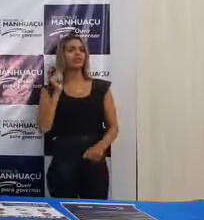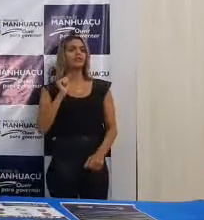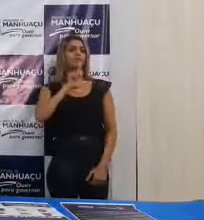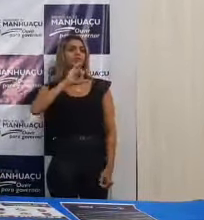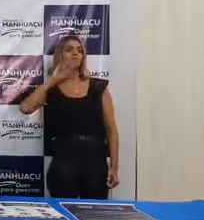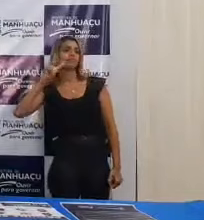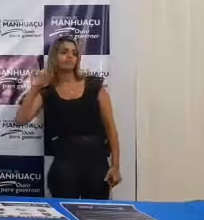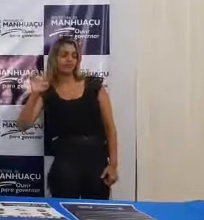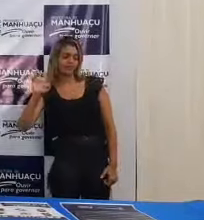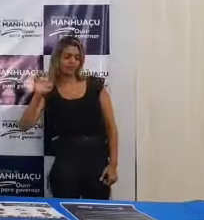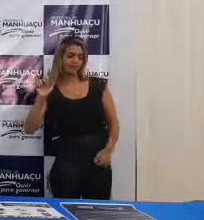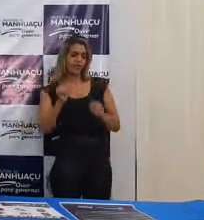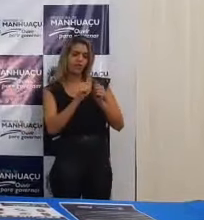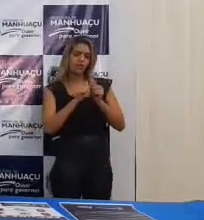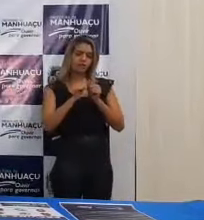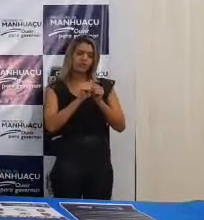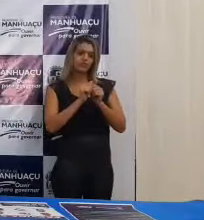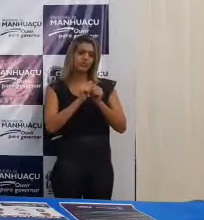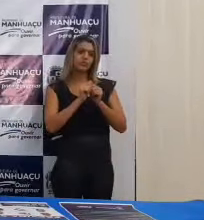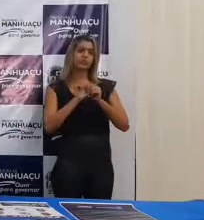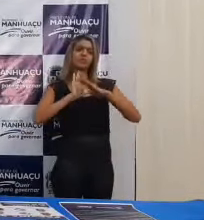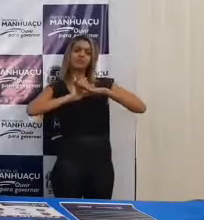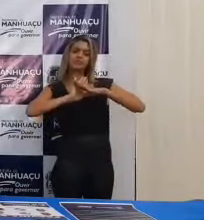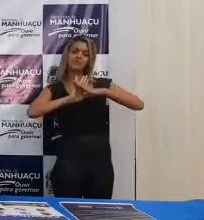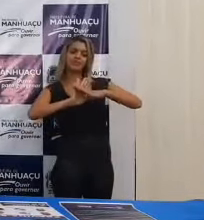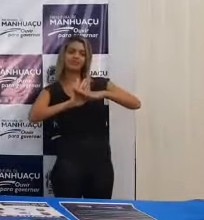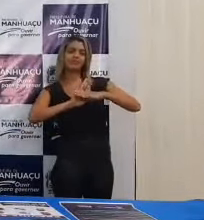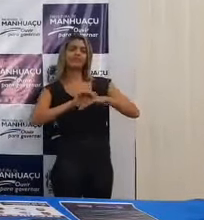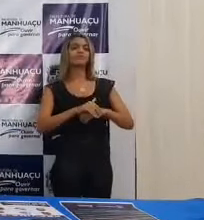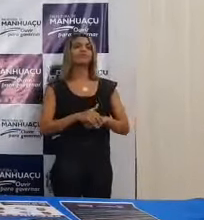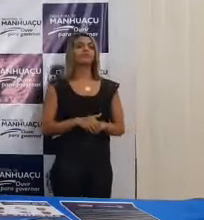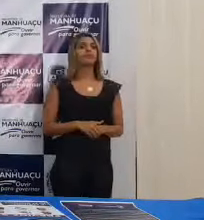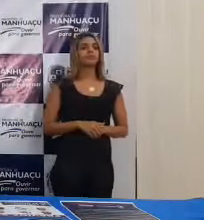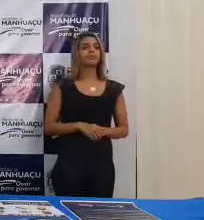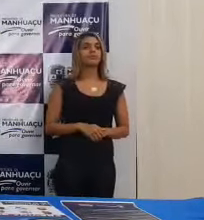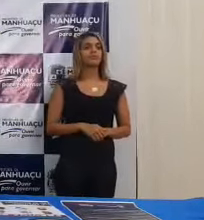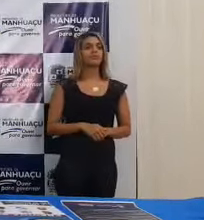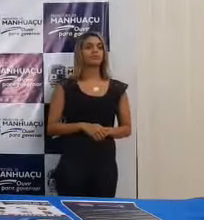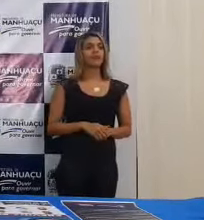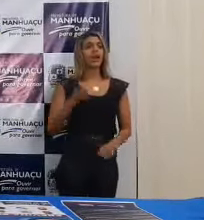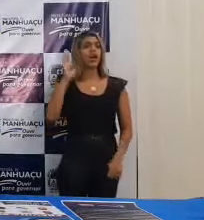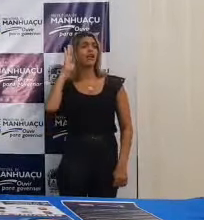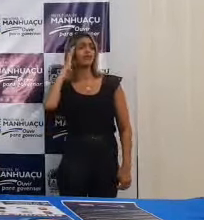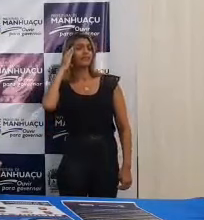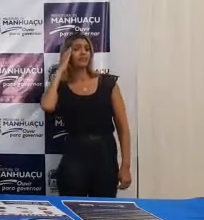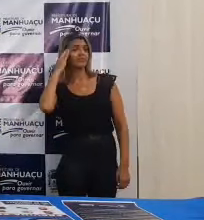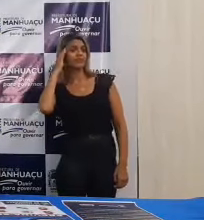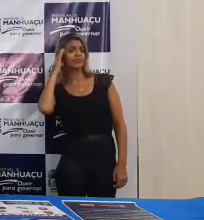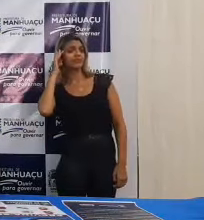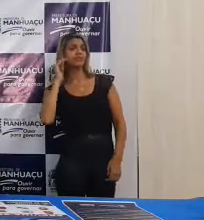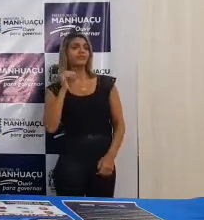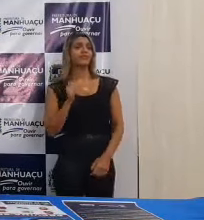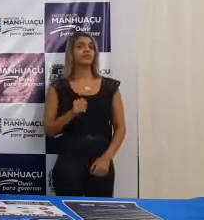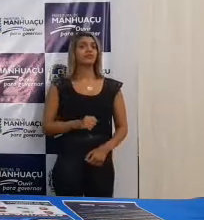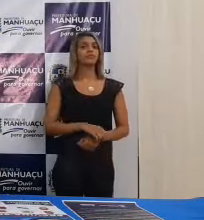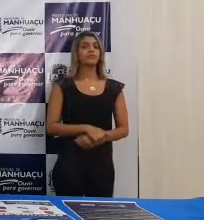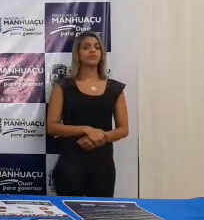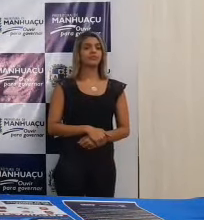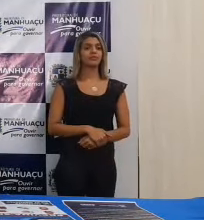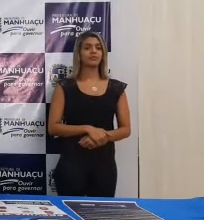hoje. Tivemos aí um questionamento de algumas pessoas. Para melhor entendimento e divulgação de tudo que é feito, o município